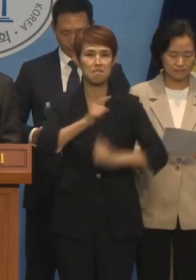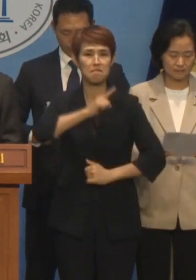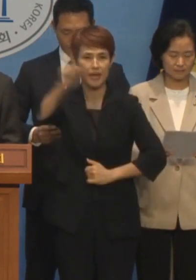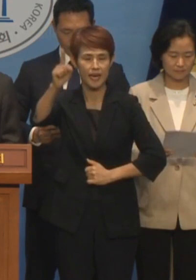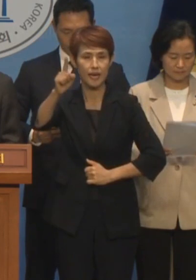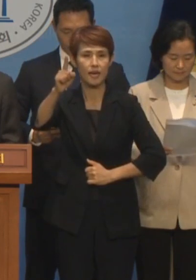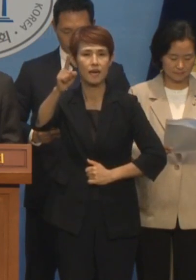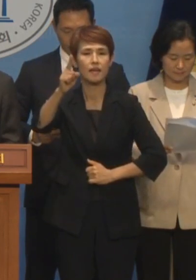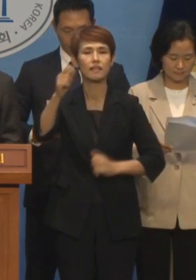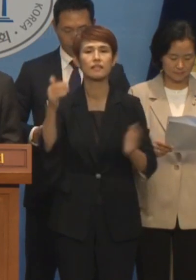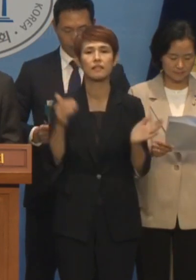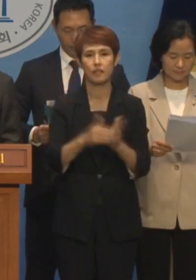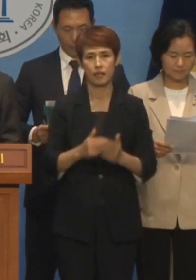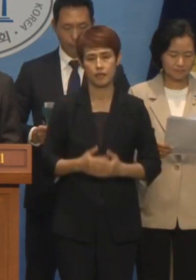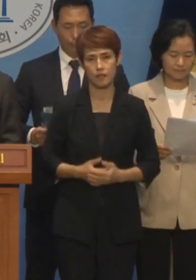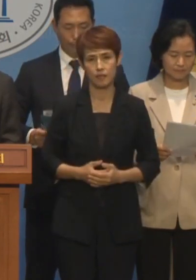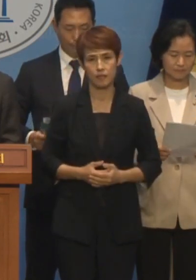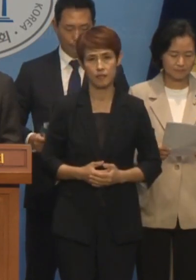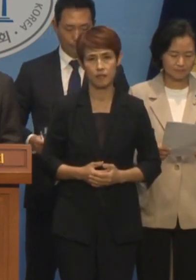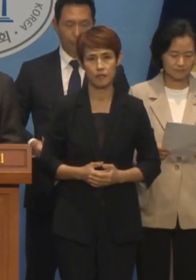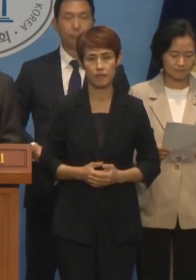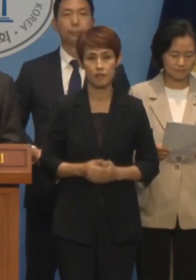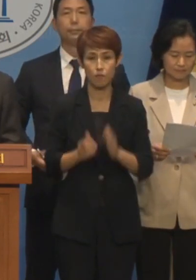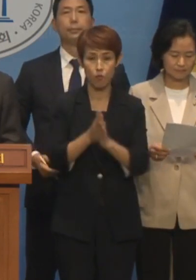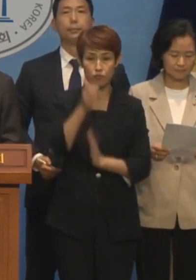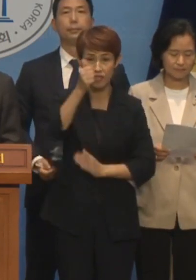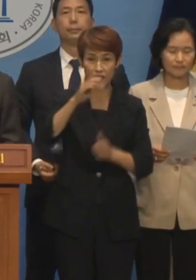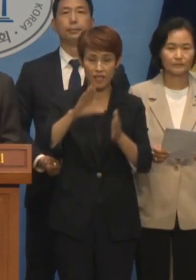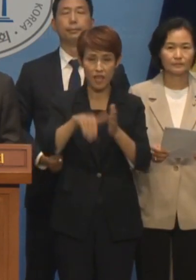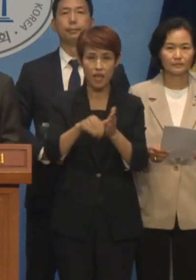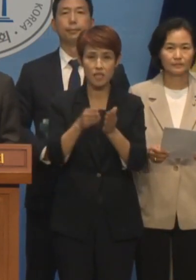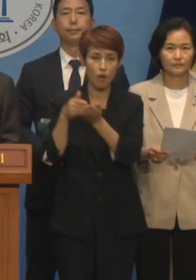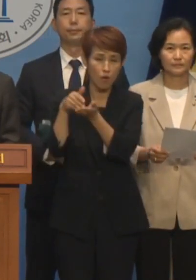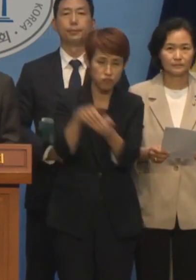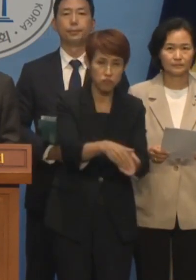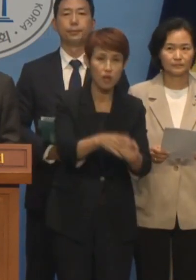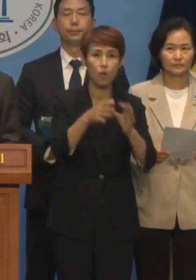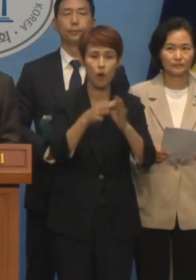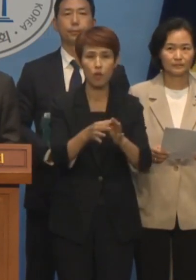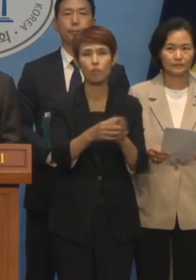받았다. MBC 보도본부장 시절 세월호 참사 보도에